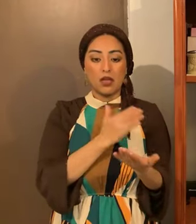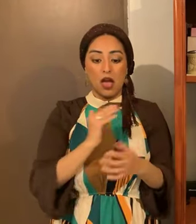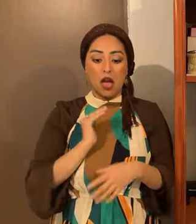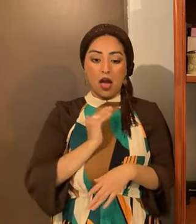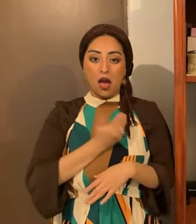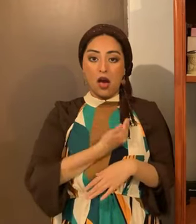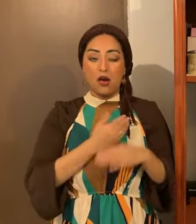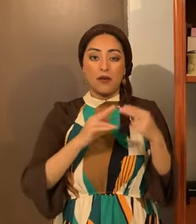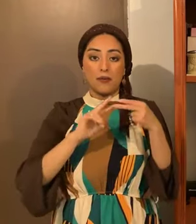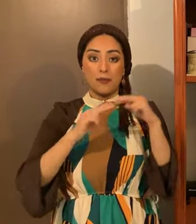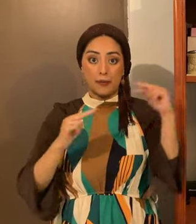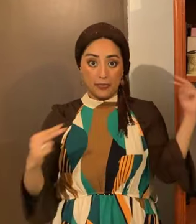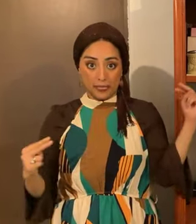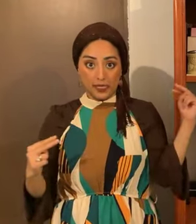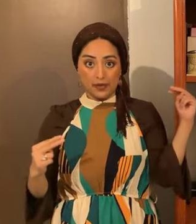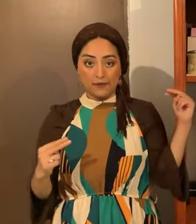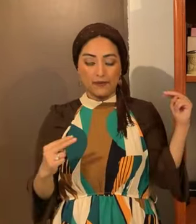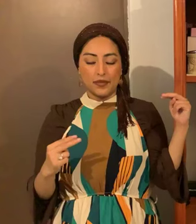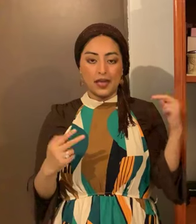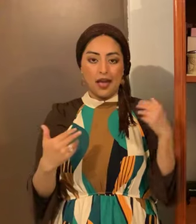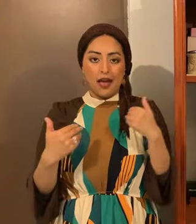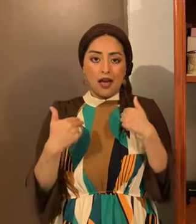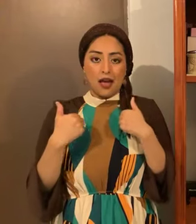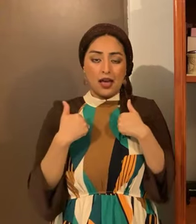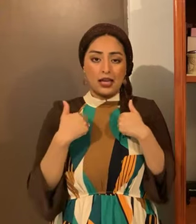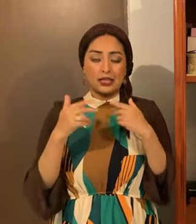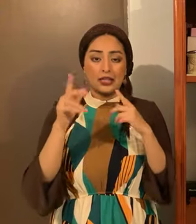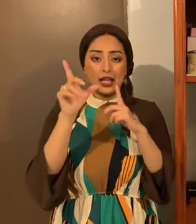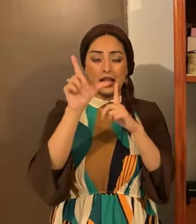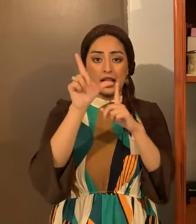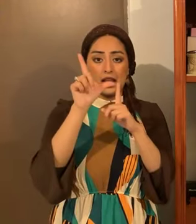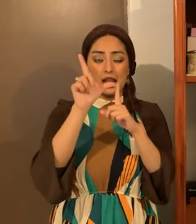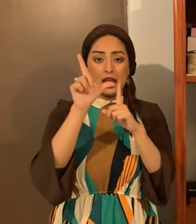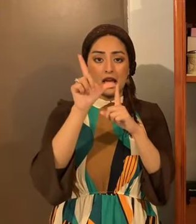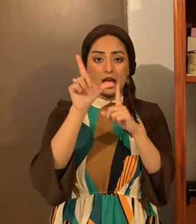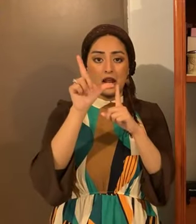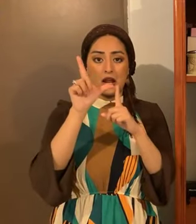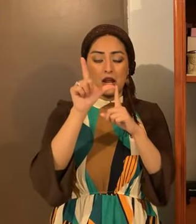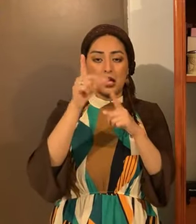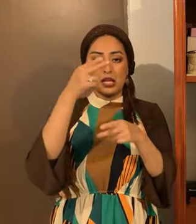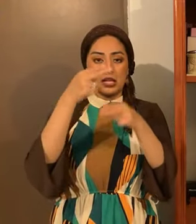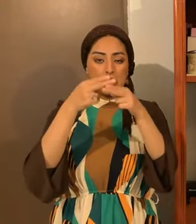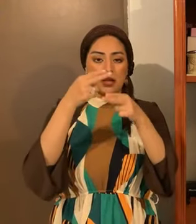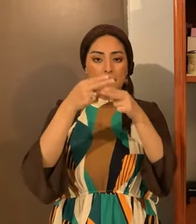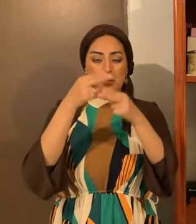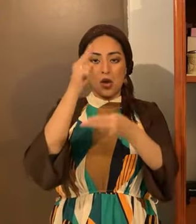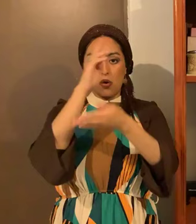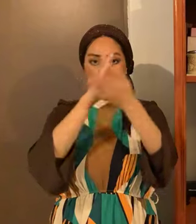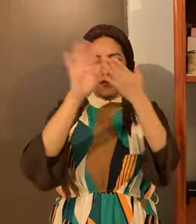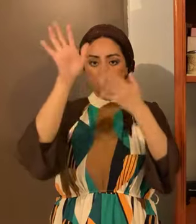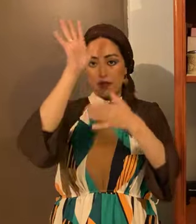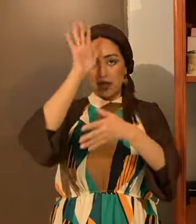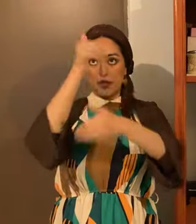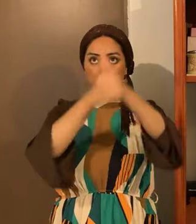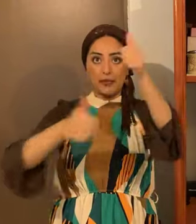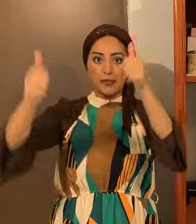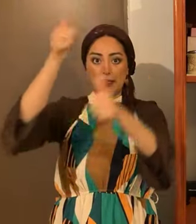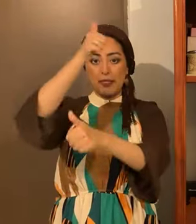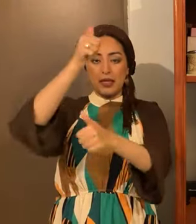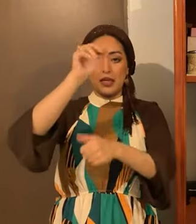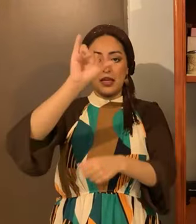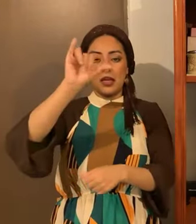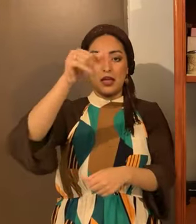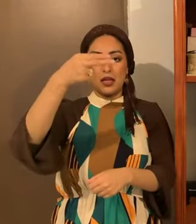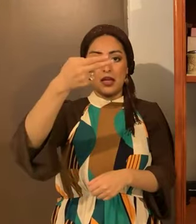nuestro ADN tiene las letras del nombre del Abacadosh, el nombre que es sobre todo nombre,